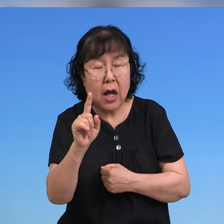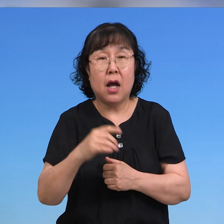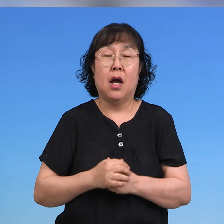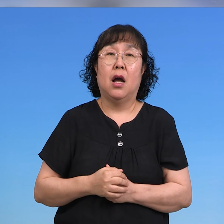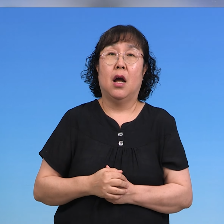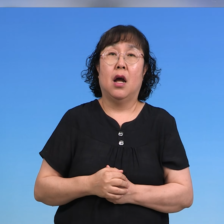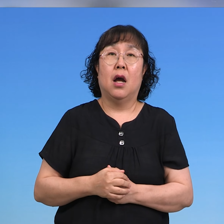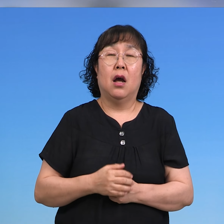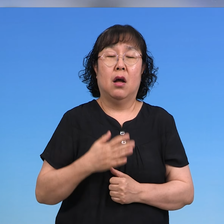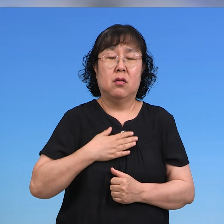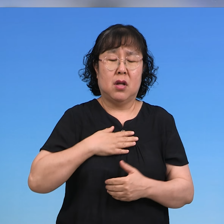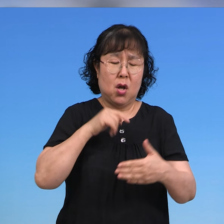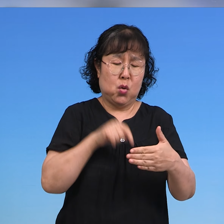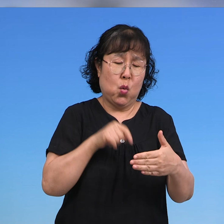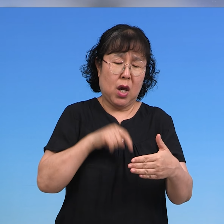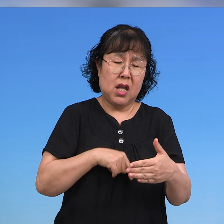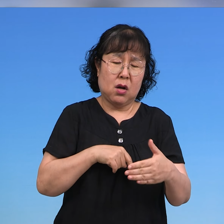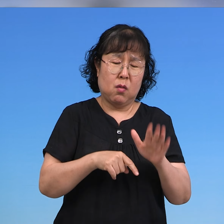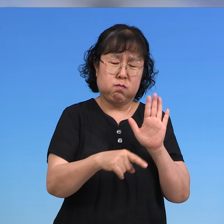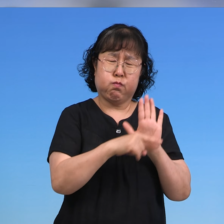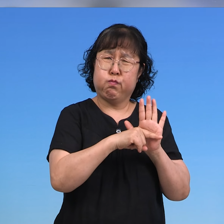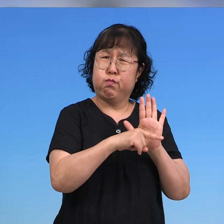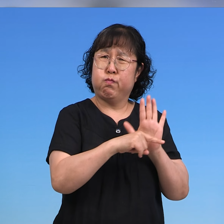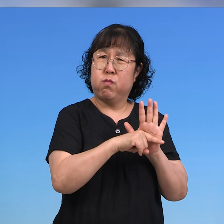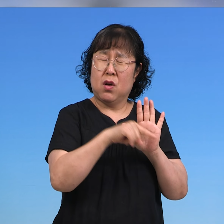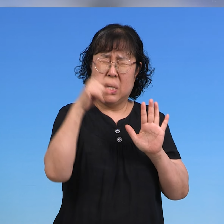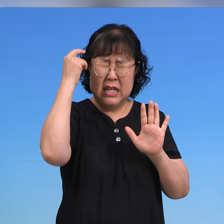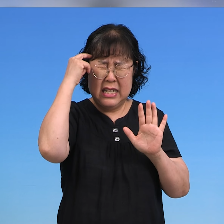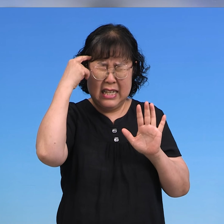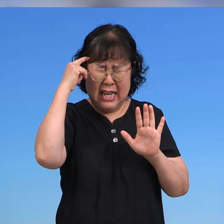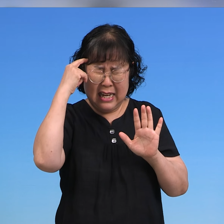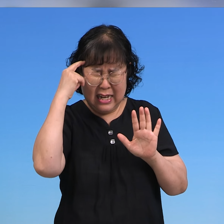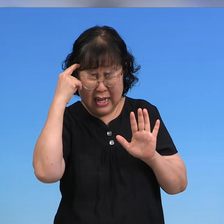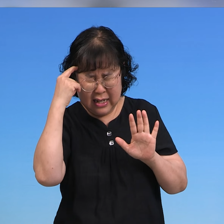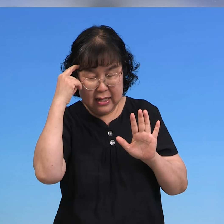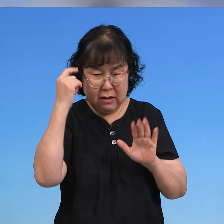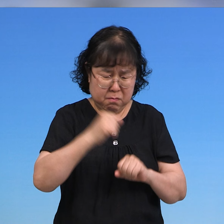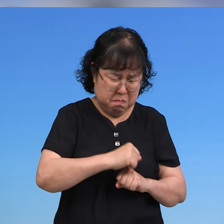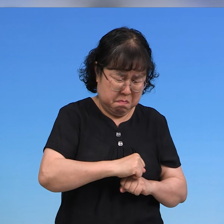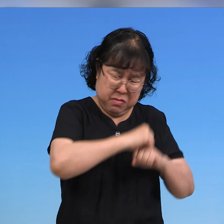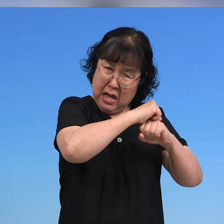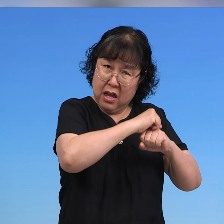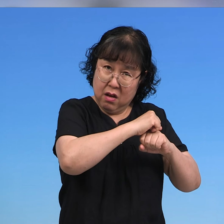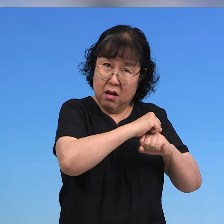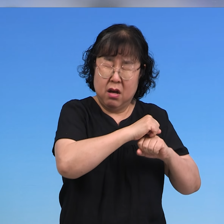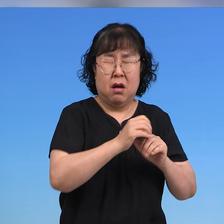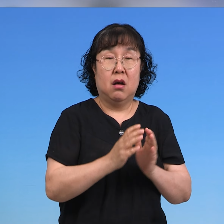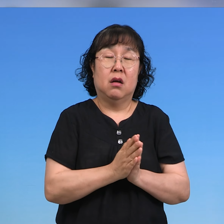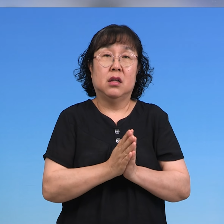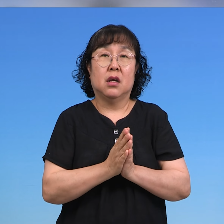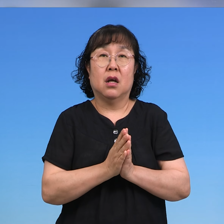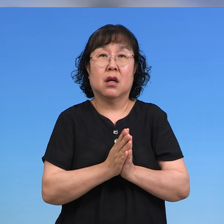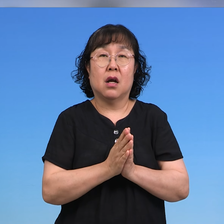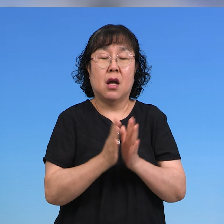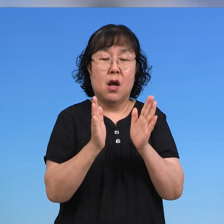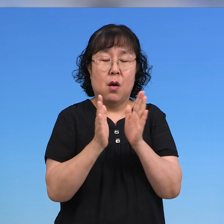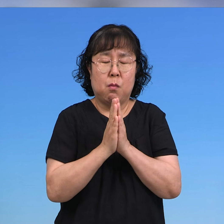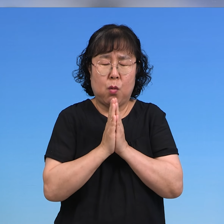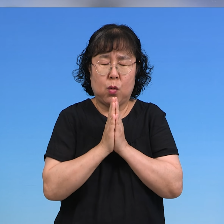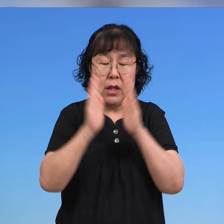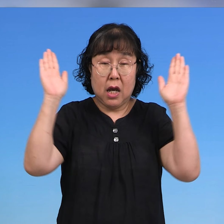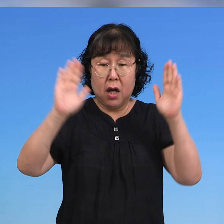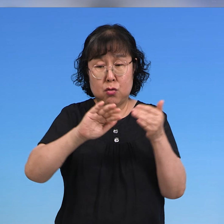내면으로는 자꾸 부정적인 생각을 쌓고요, 이 악한 상상력이 자꾸 들어오니까요. 이 모세가 죽었어요. 그러니까 지금